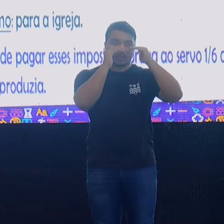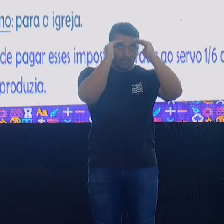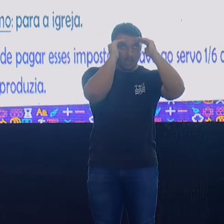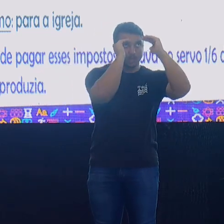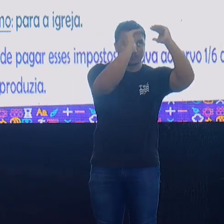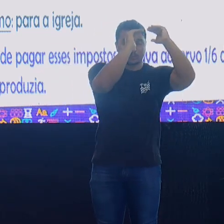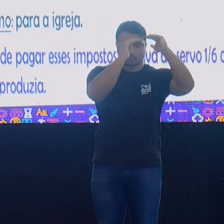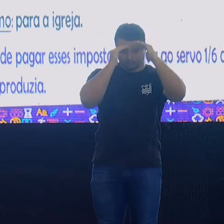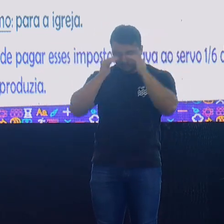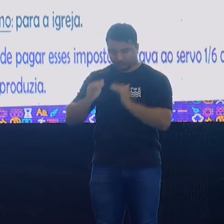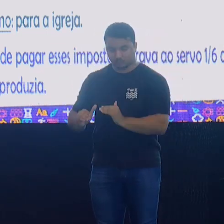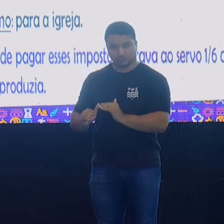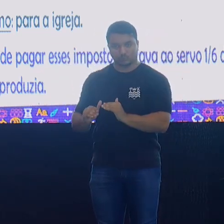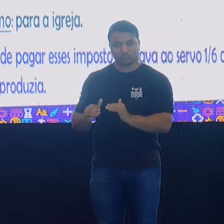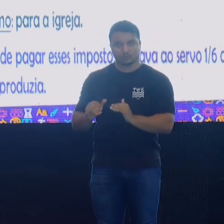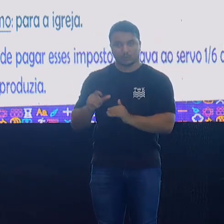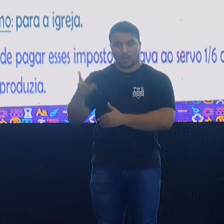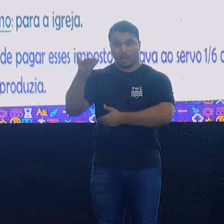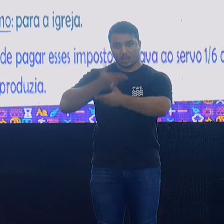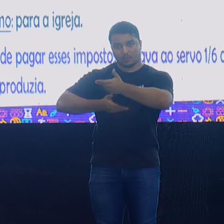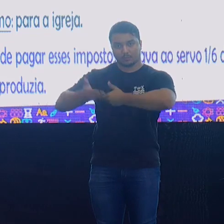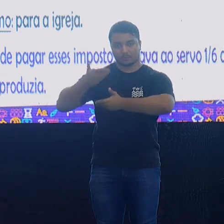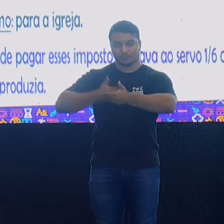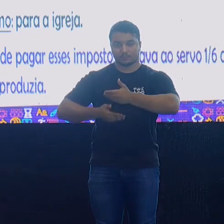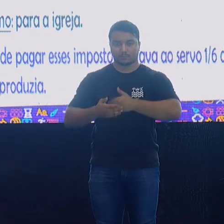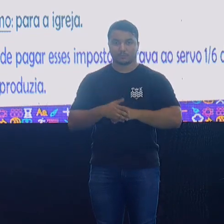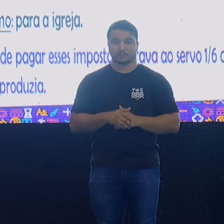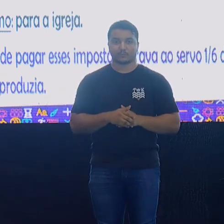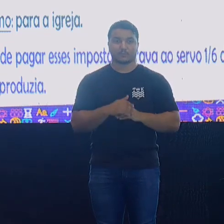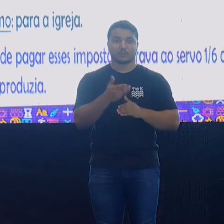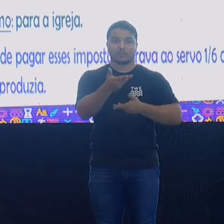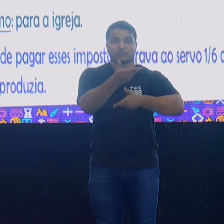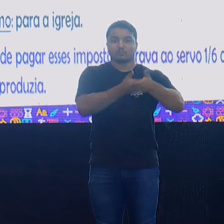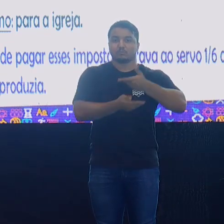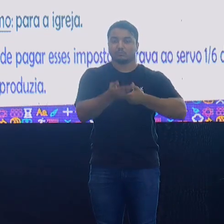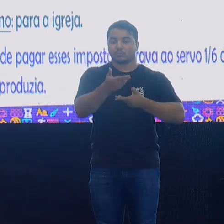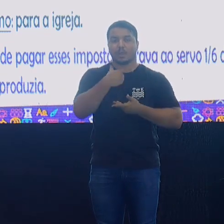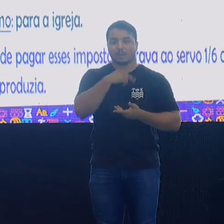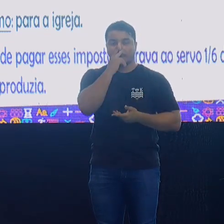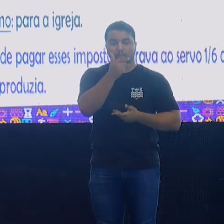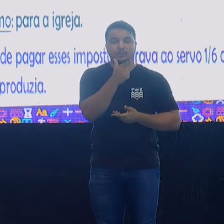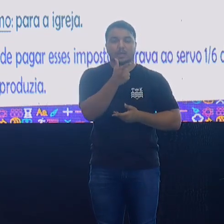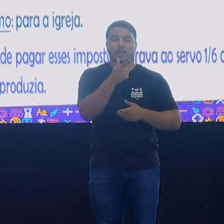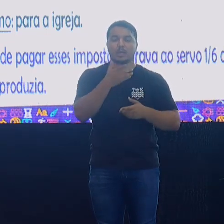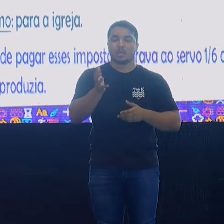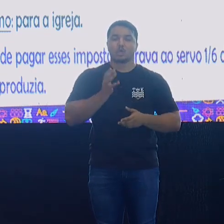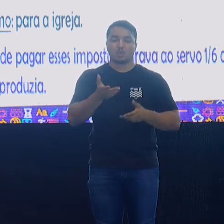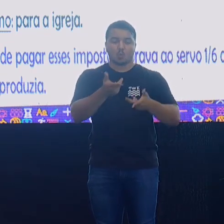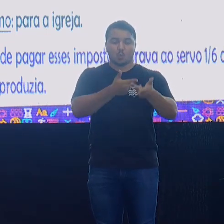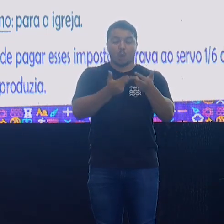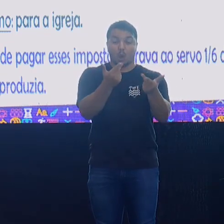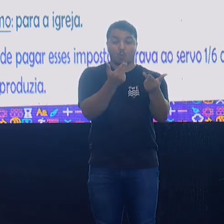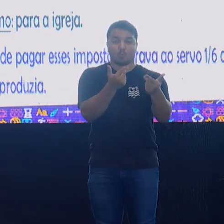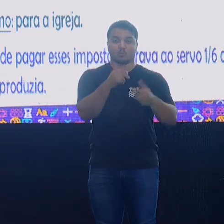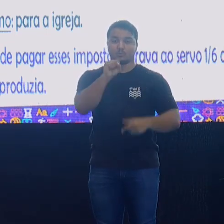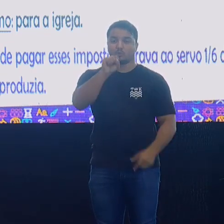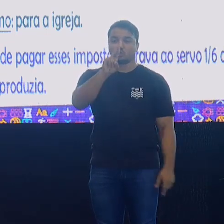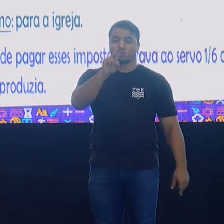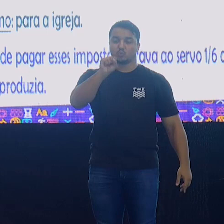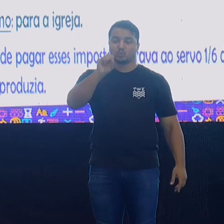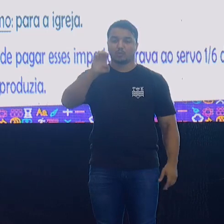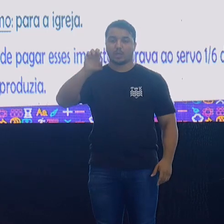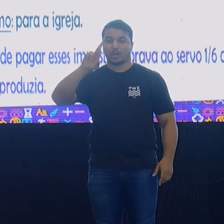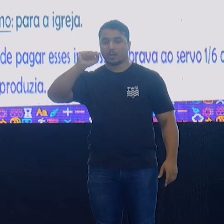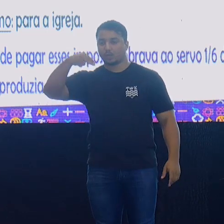Relação horizontal. Pacto de suzerania e vassalagem. Pacto de suzerania